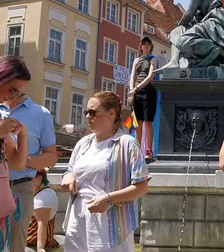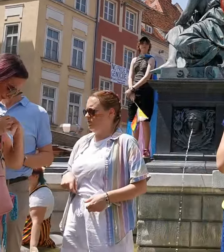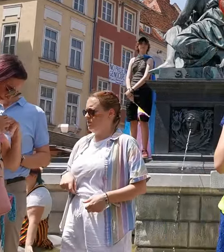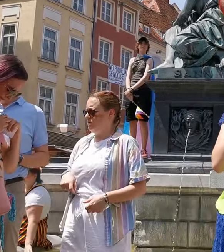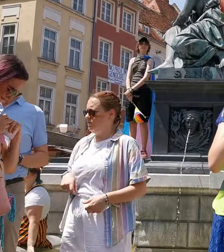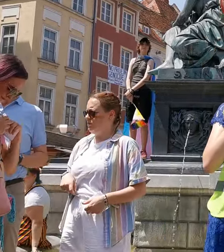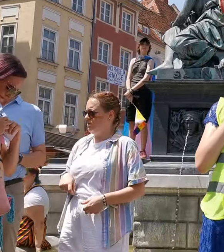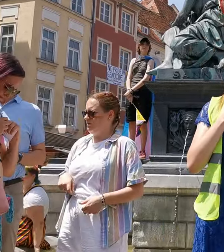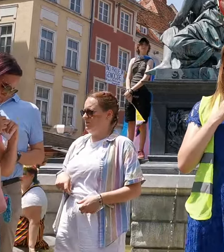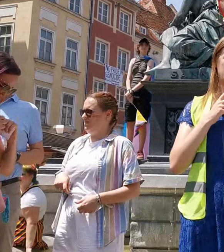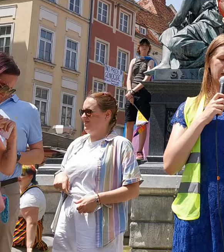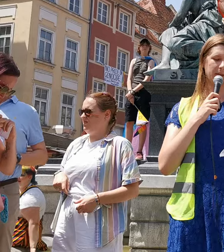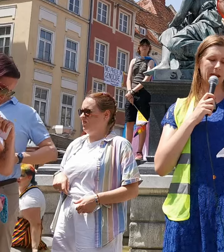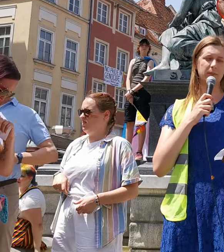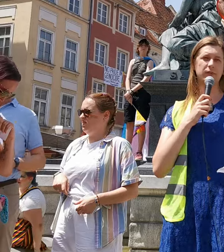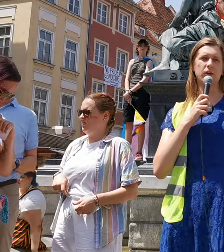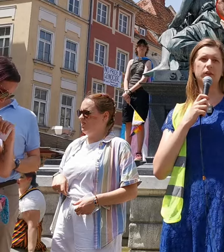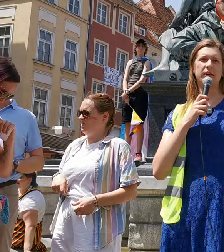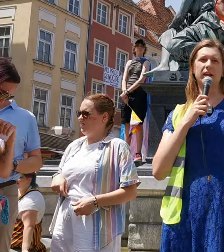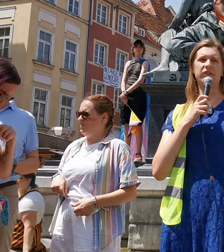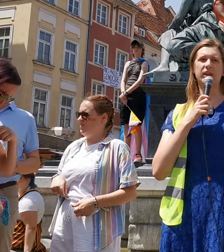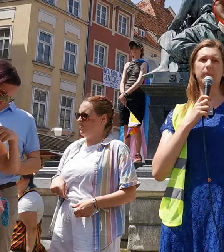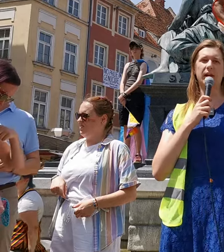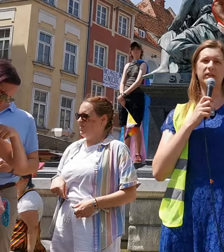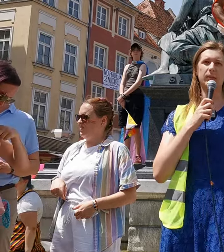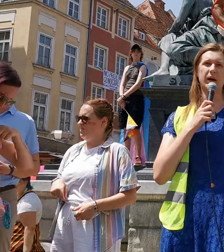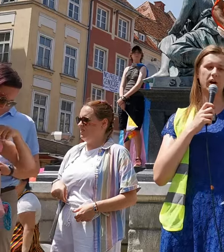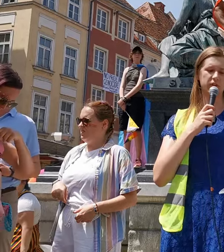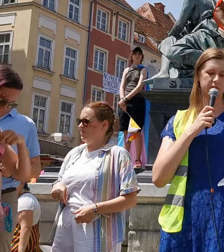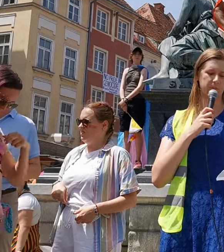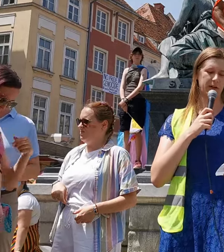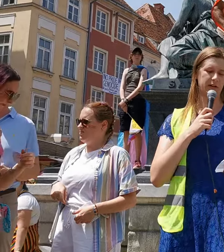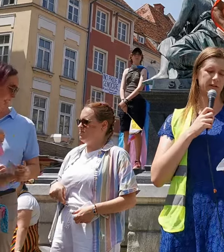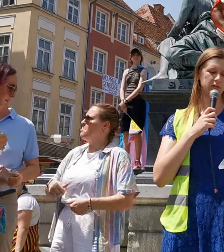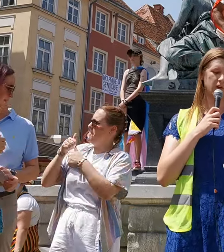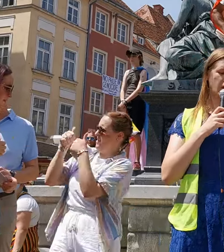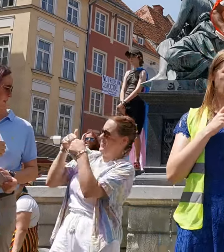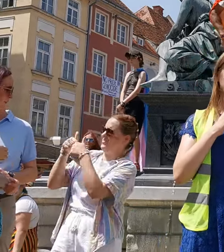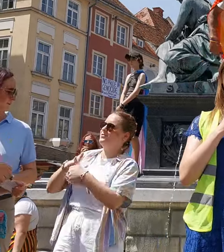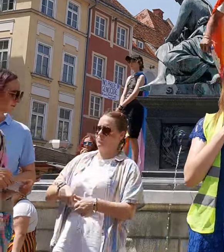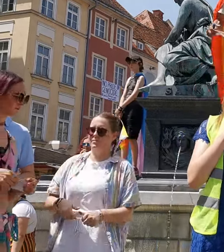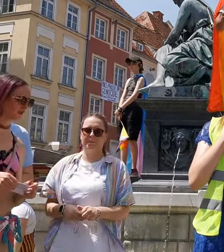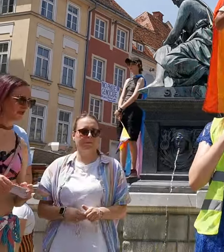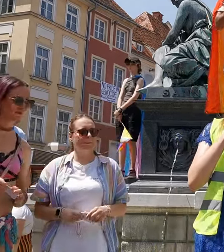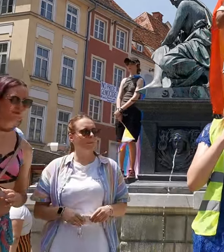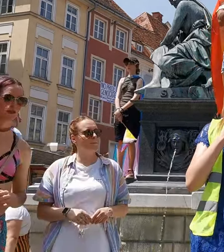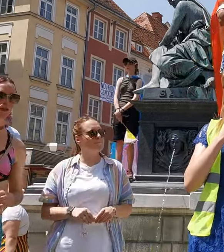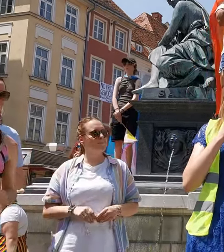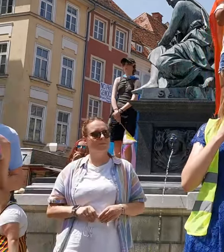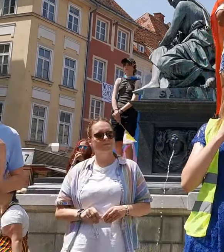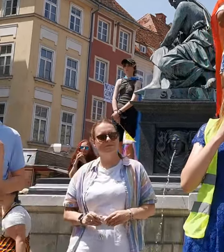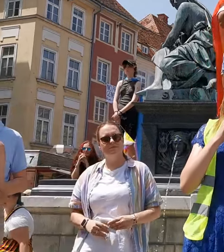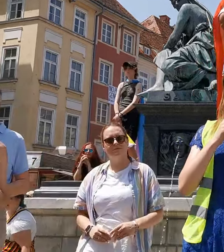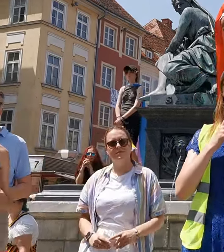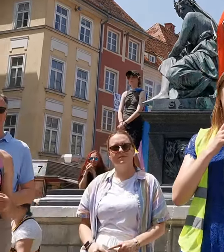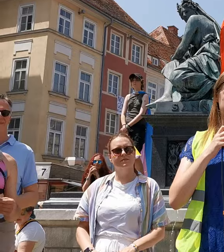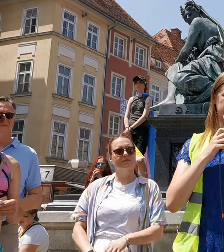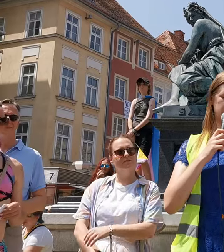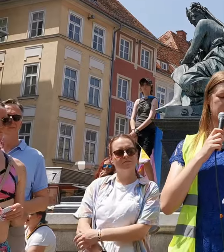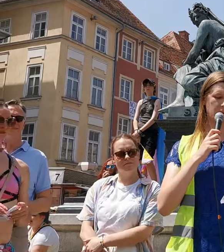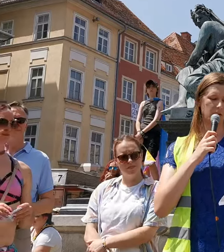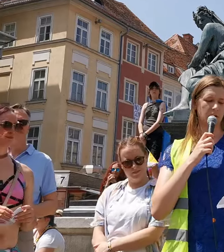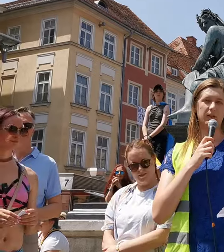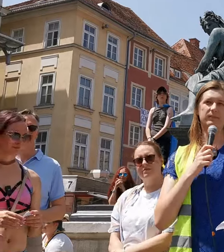Gerade darum ist es wichtig, im Herzen von unserem Stimmrecht Gebrauch zu machen und auch weiterhin auf die Straße zu